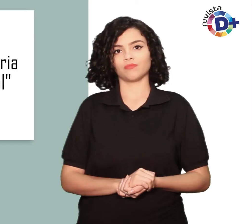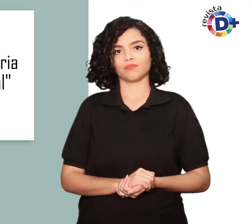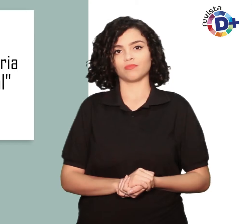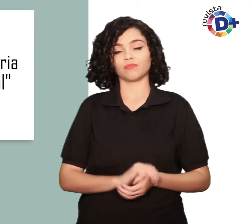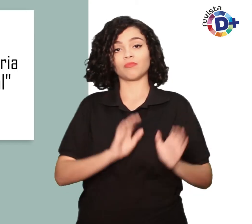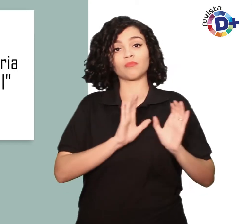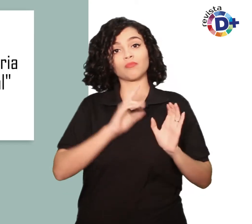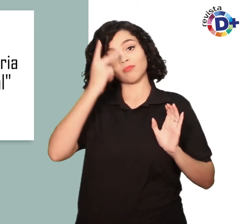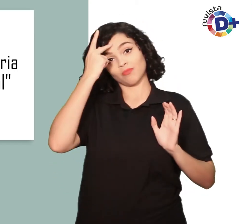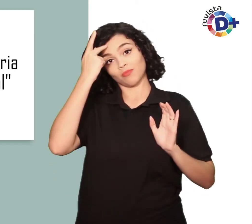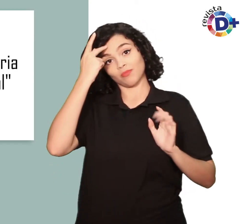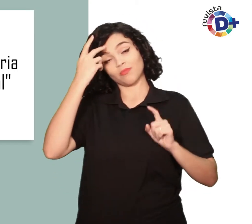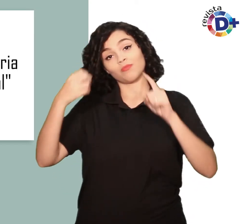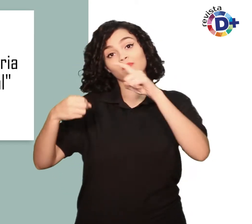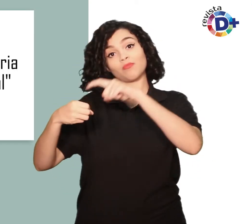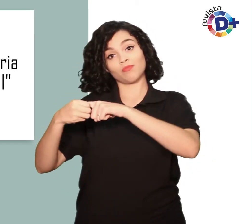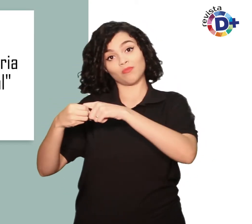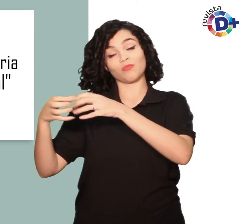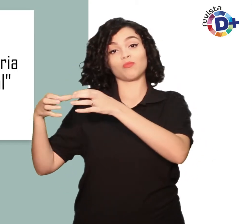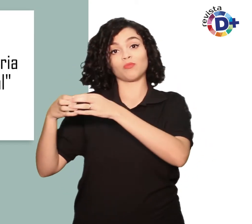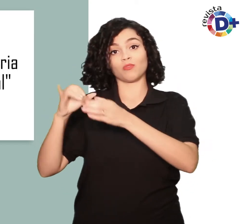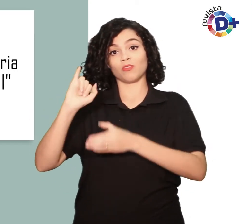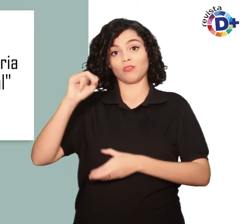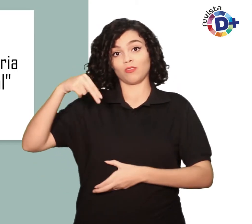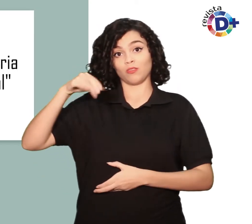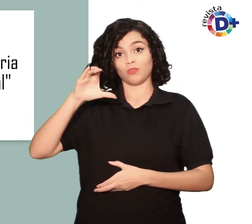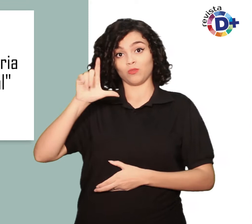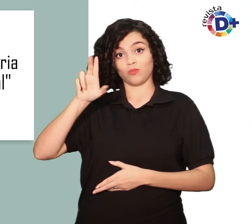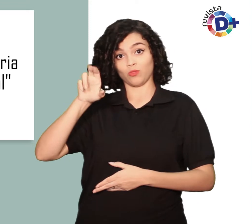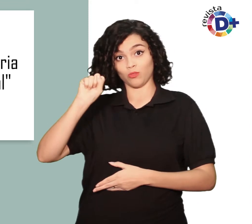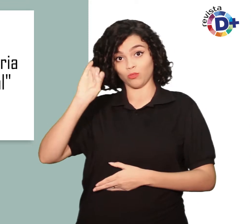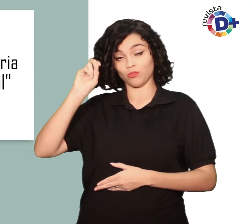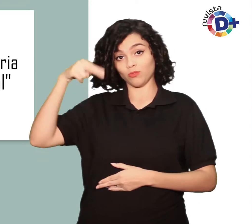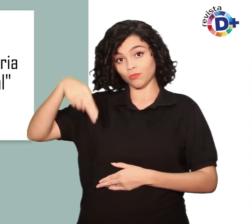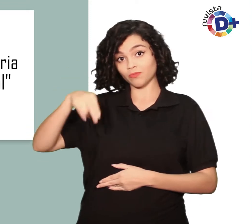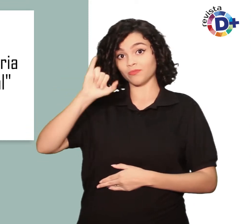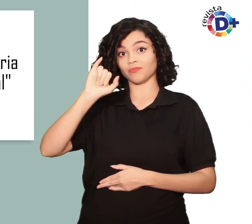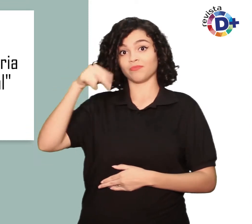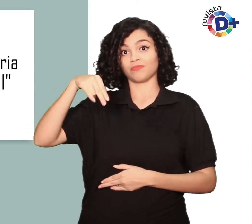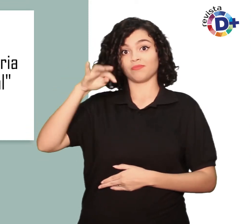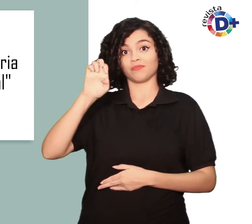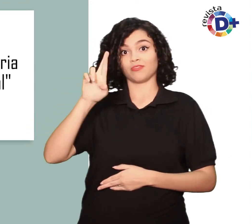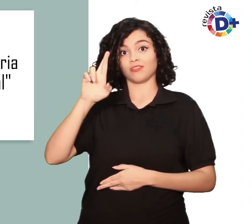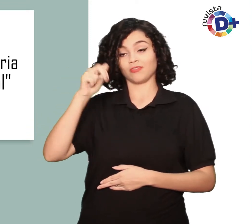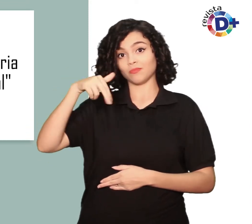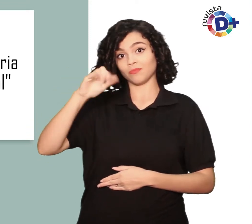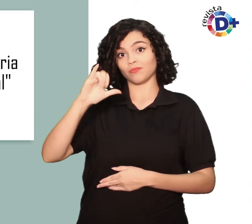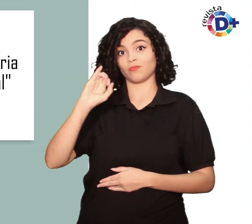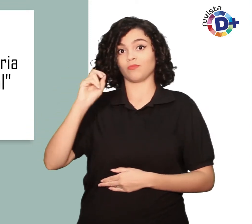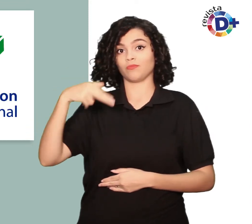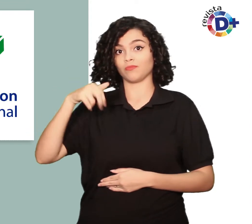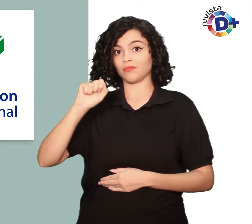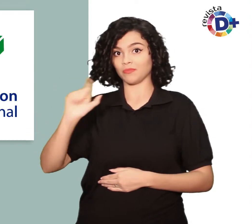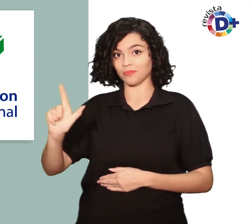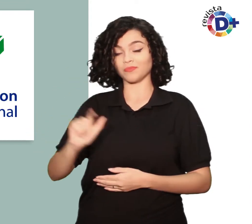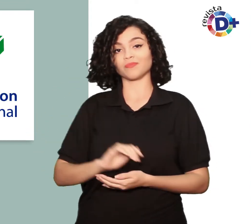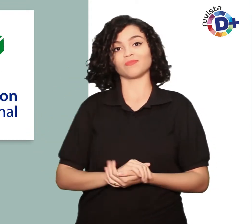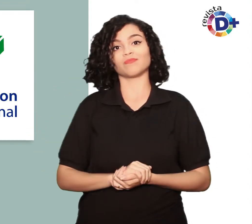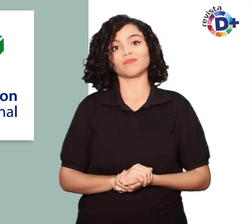A PAI de São Paulo faz parceria com a Inclusion International. A PAI de São